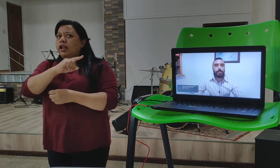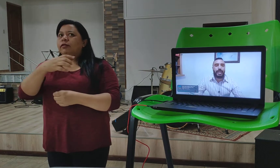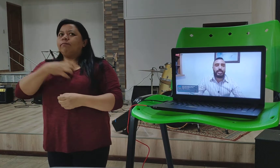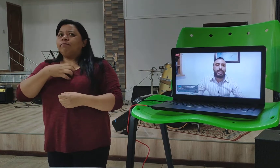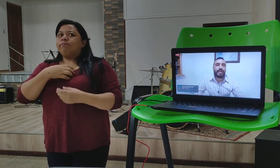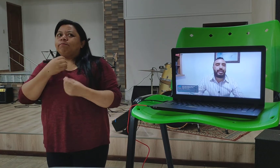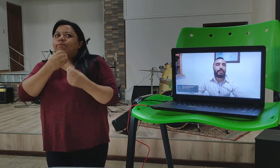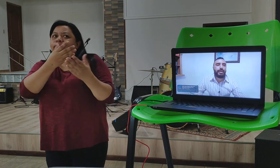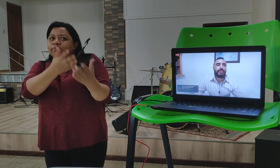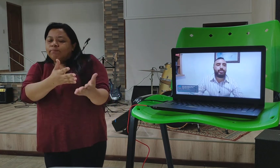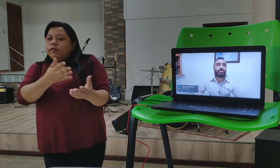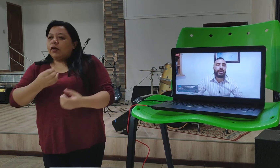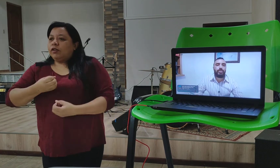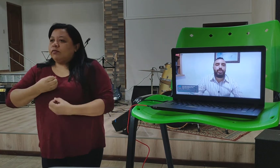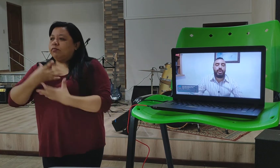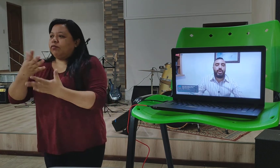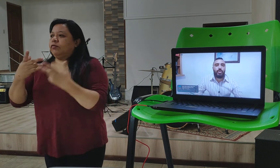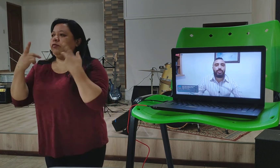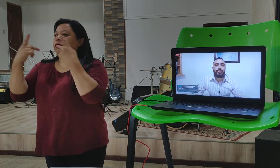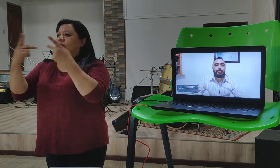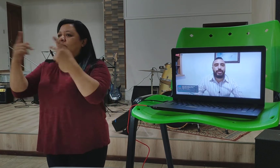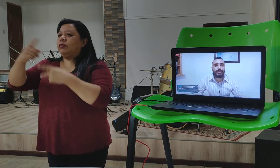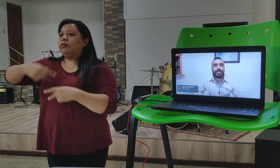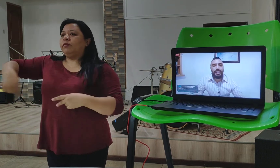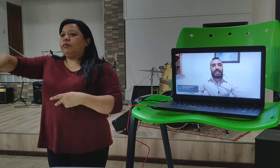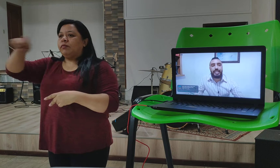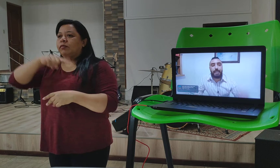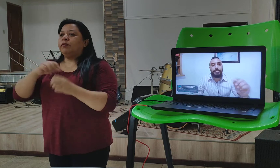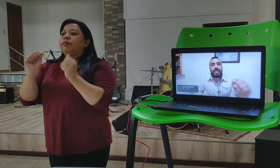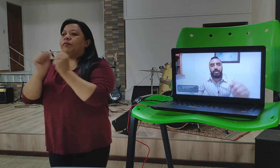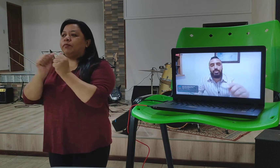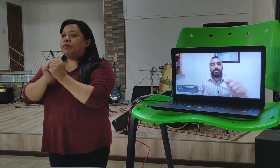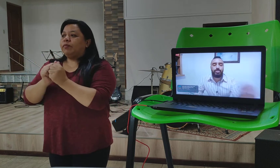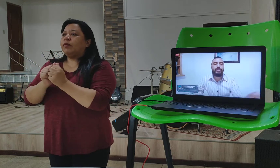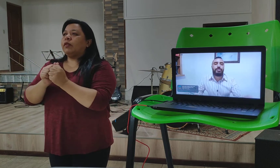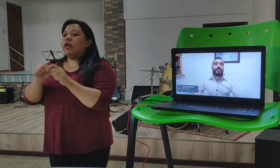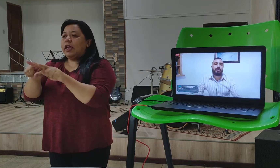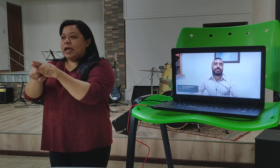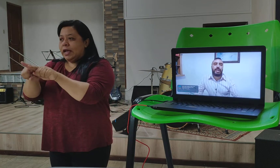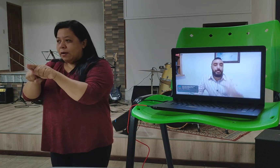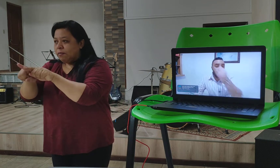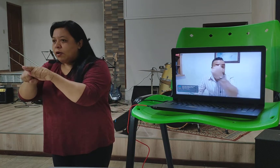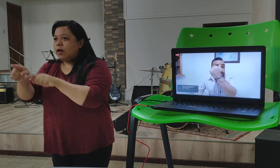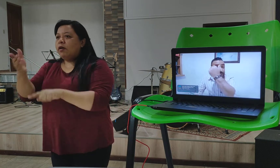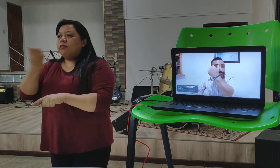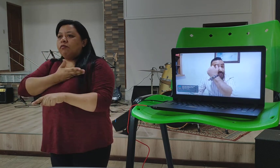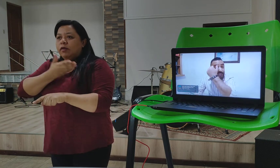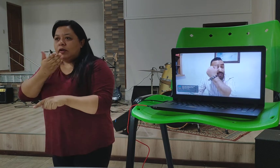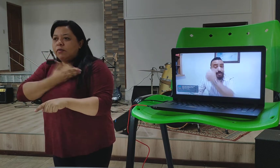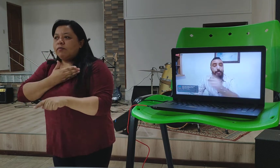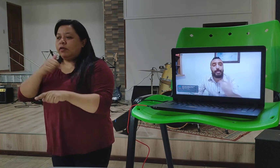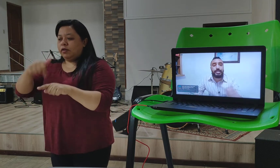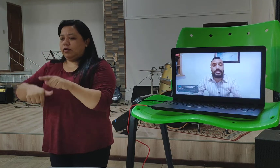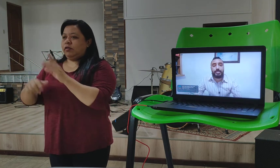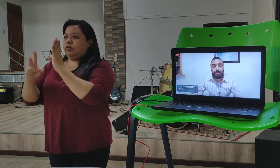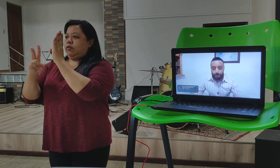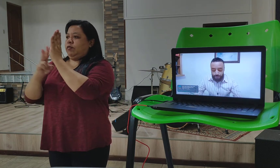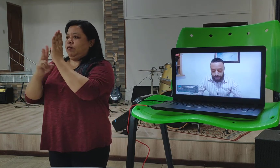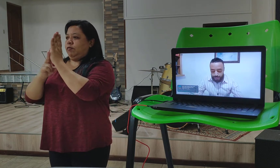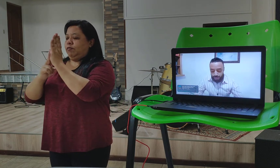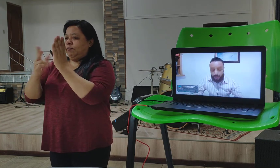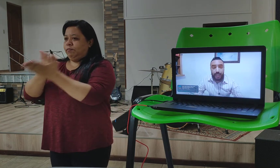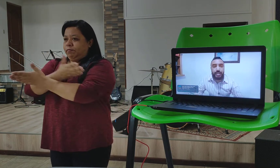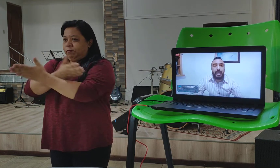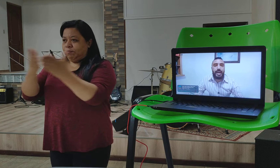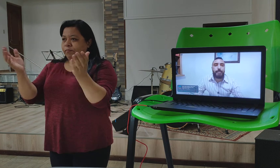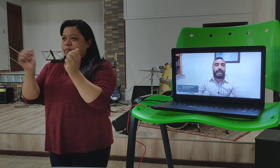poder compartilhar da palavra do Senhor com os irmãos e amigos dos irmãos, amigos da Igreja Batista do Rio